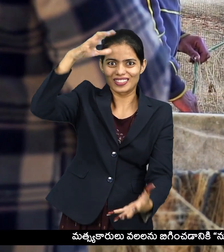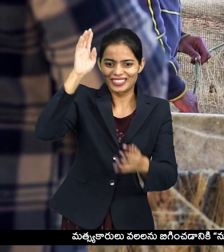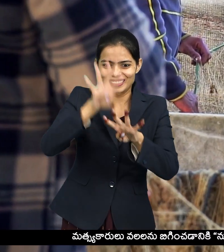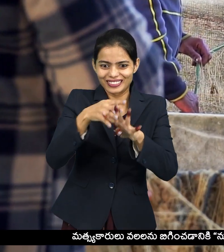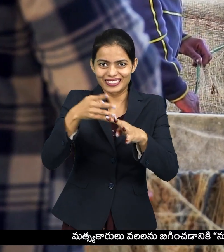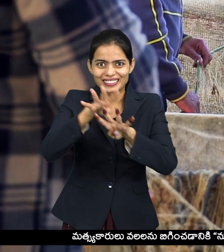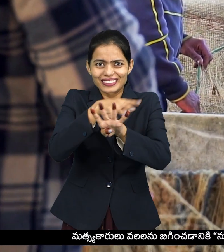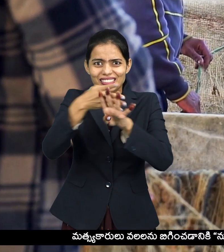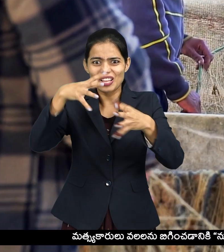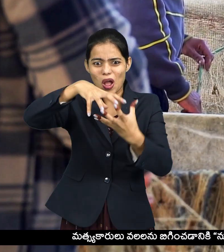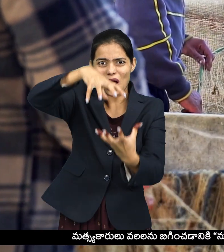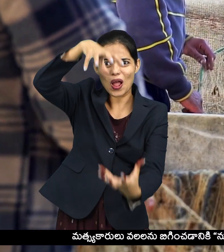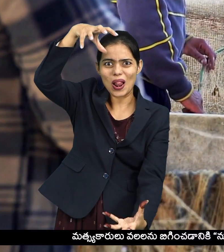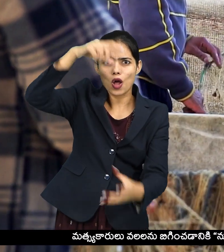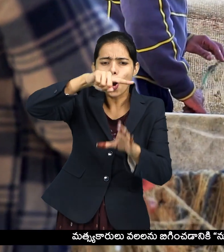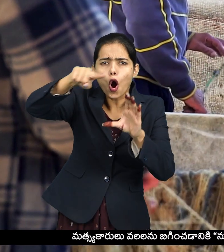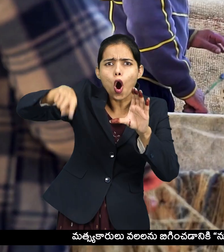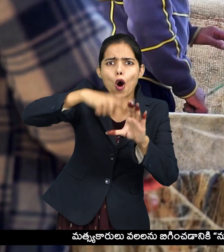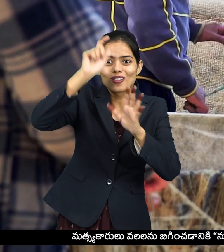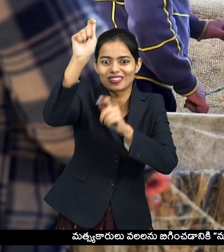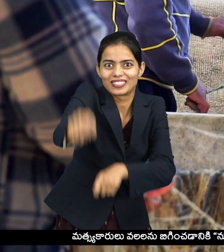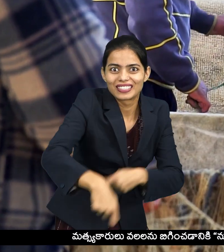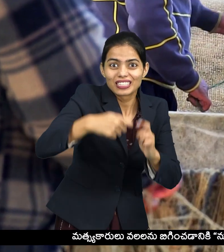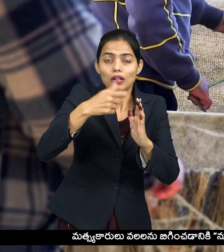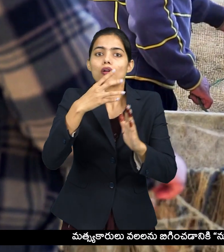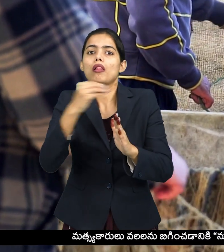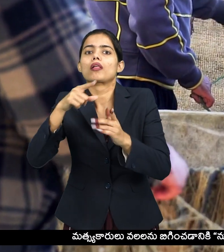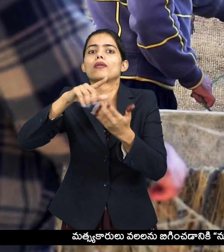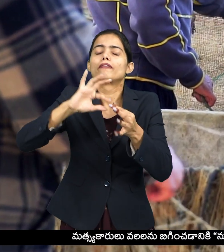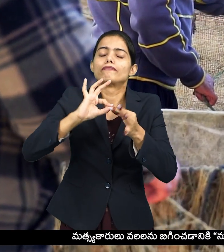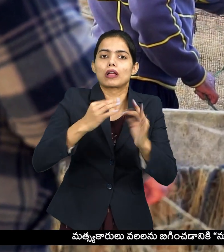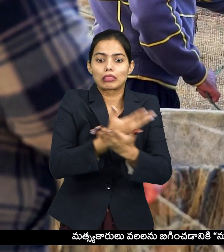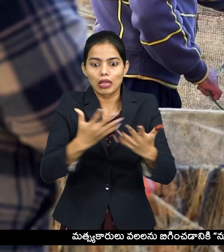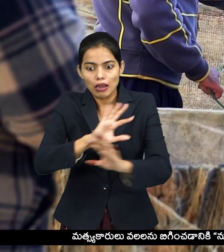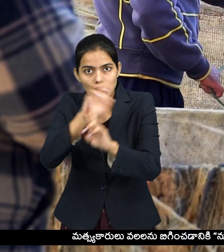కర్రలు అనే ప్రత్యేక సాధనాన్ని ఉపయోగిస్తారు.